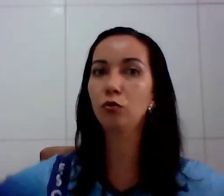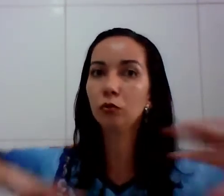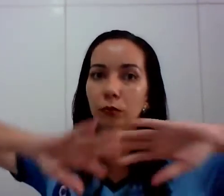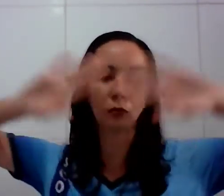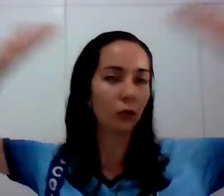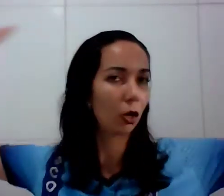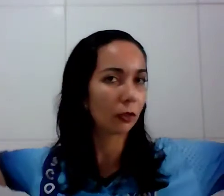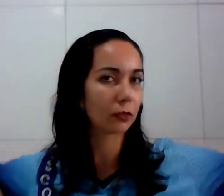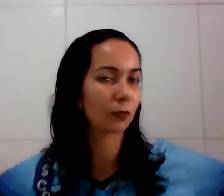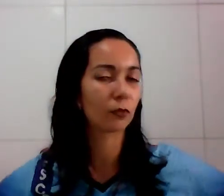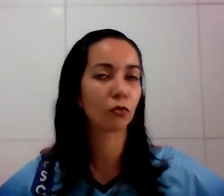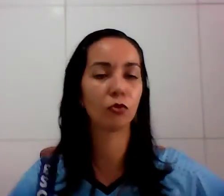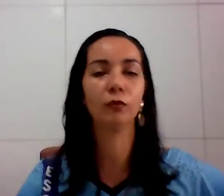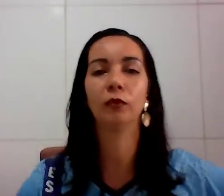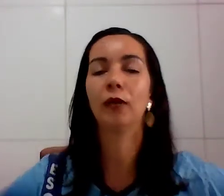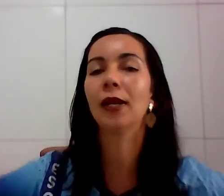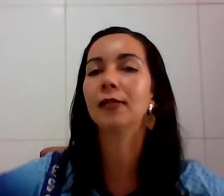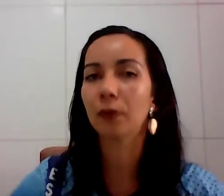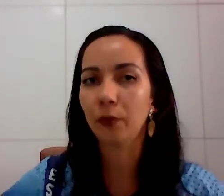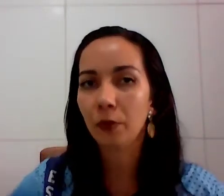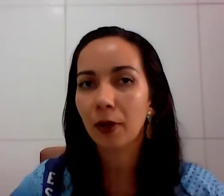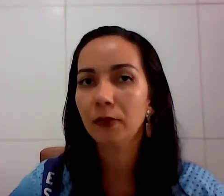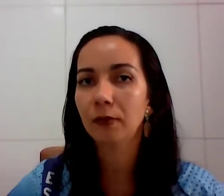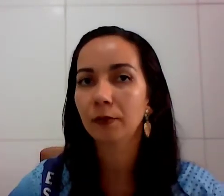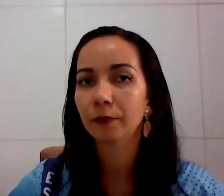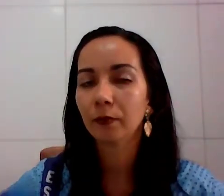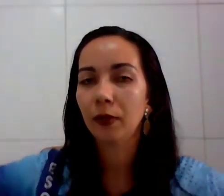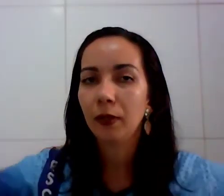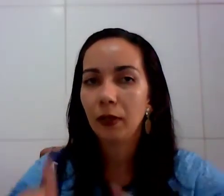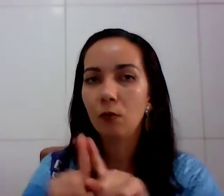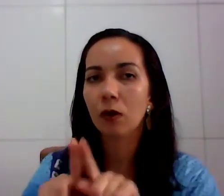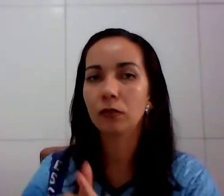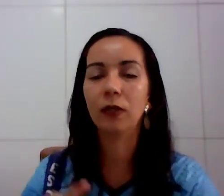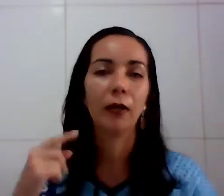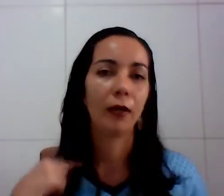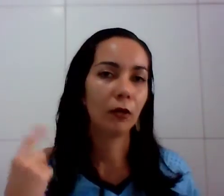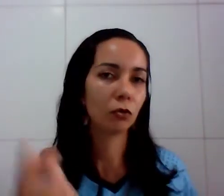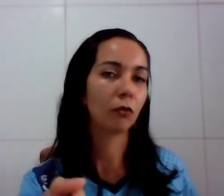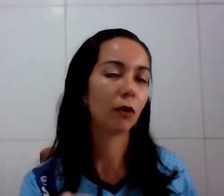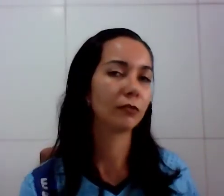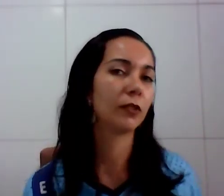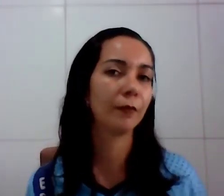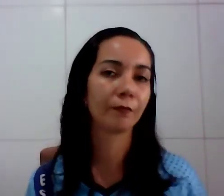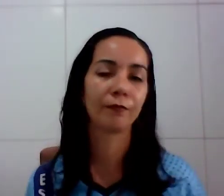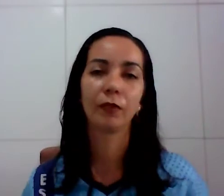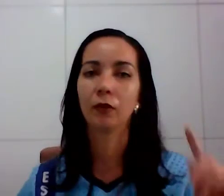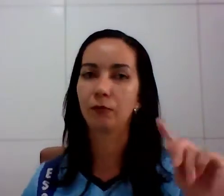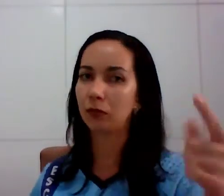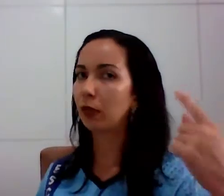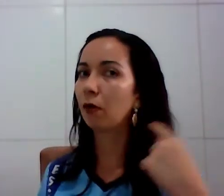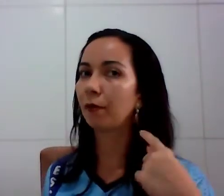do mundo, todas as pessoas do mundo, elas são iguais? Igualzinha. Eu sou igual a você? Você é igual a